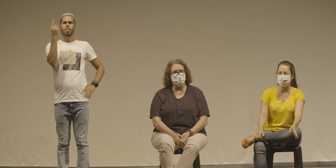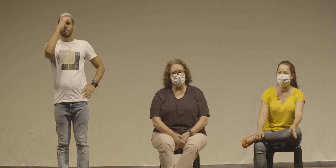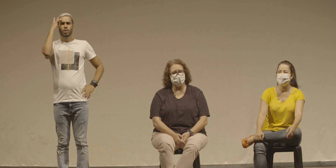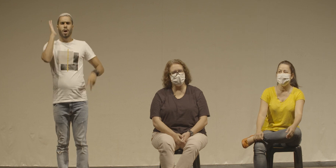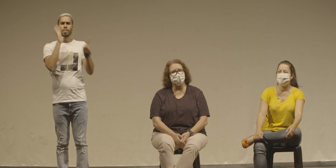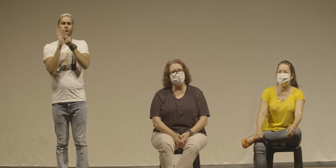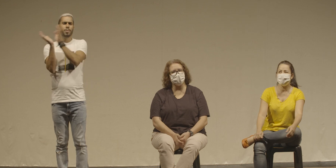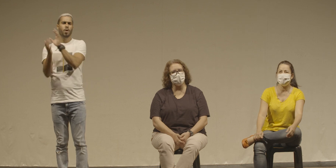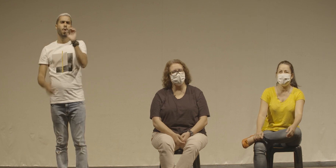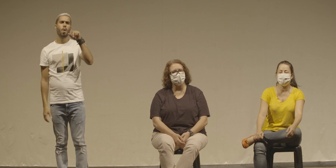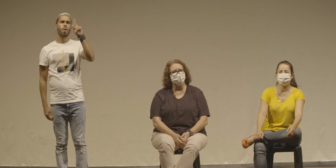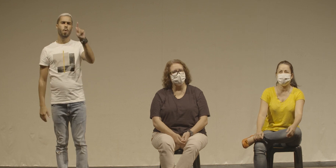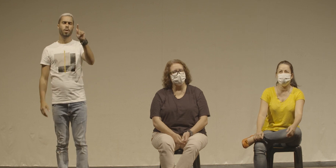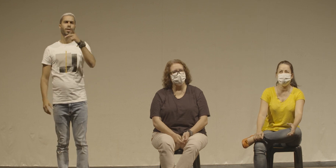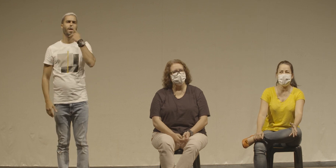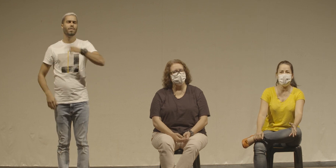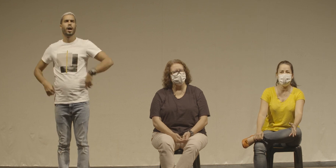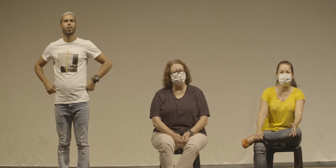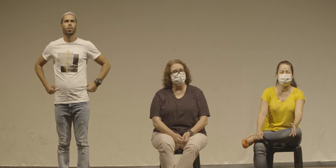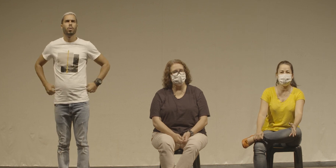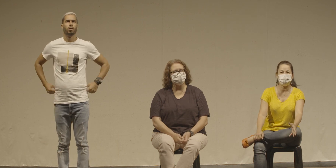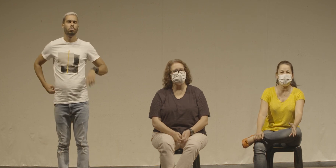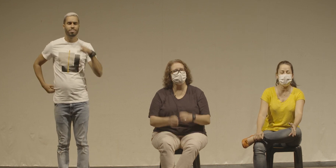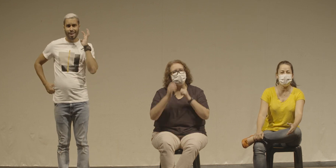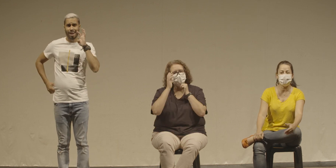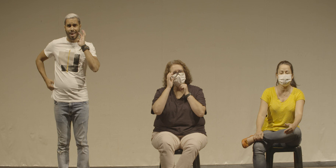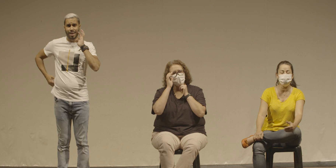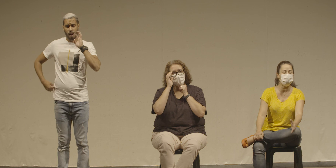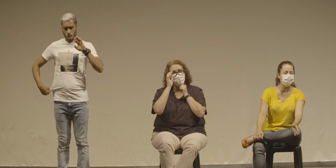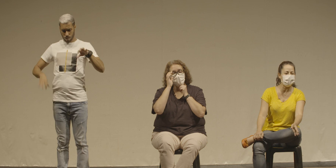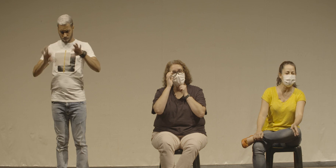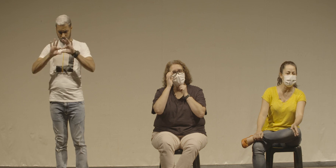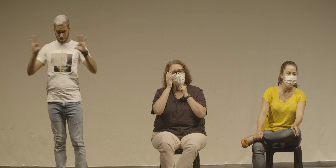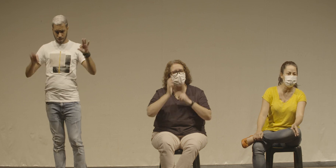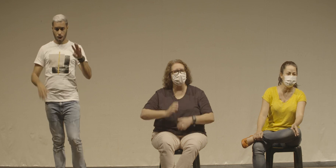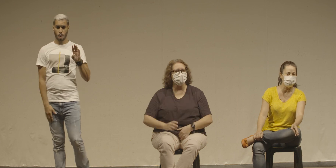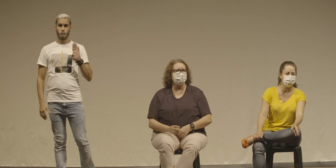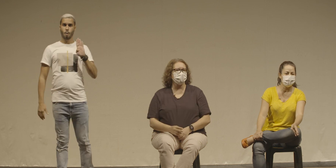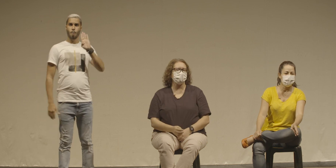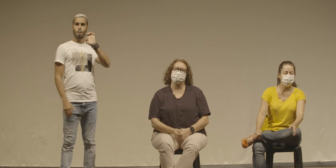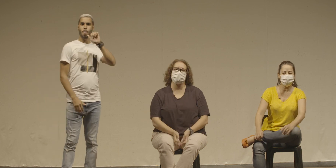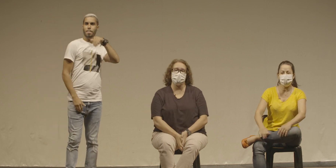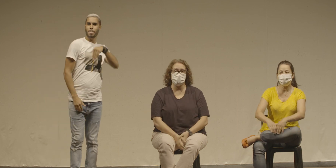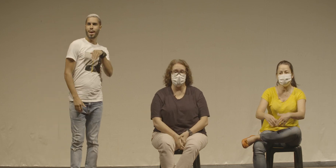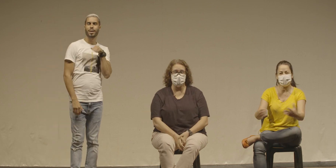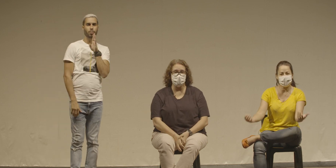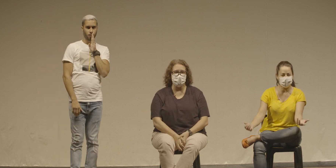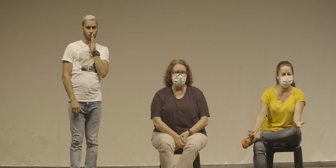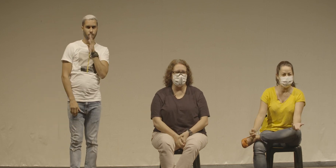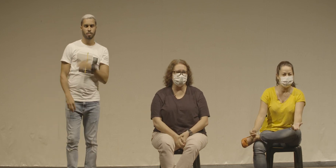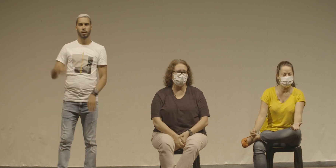muito legal, que é o mal, o bem ele é silencioso e o mal